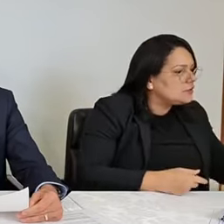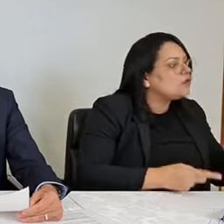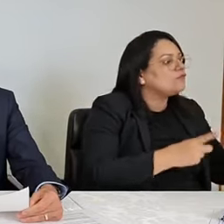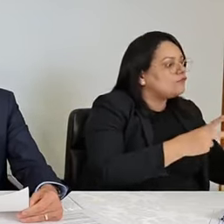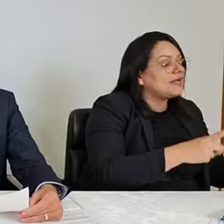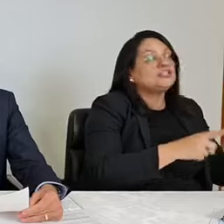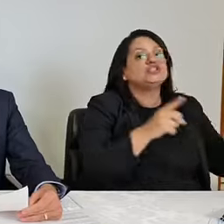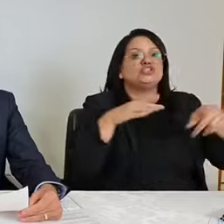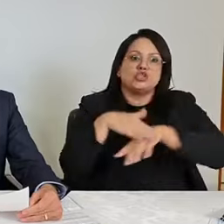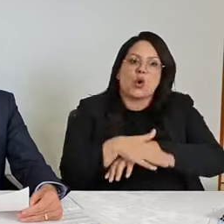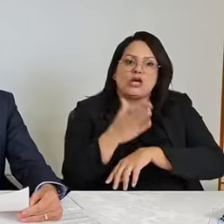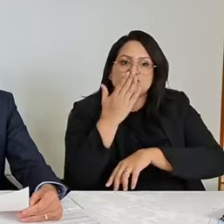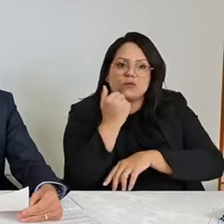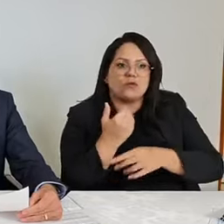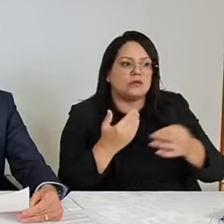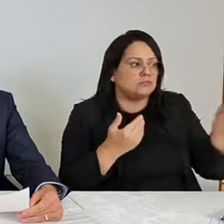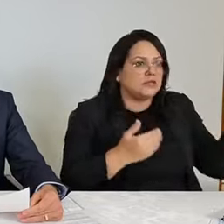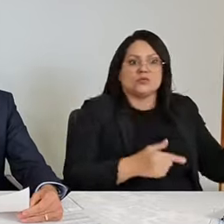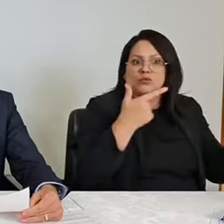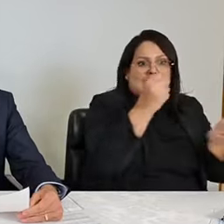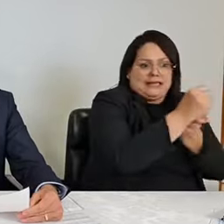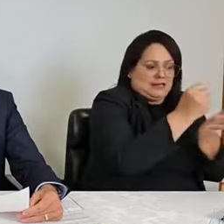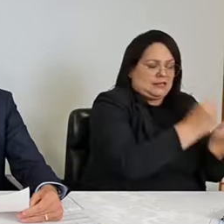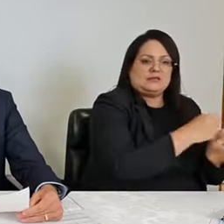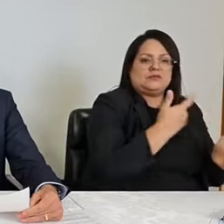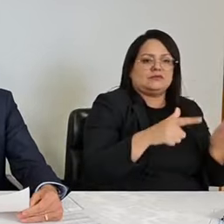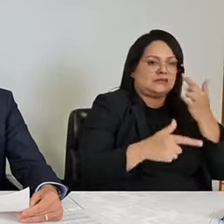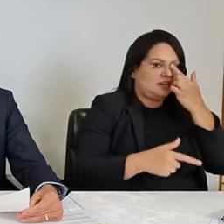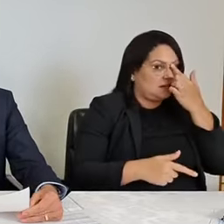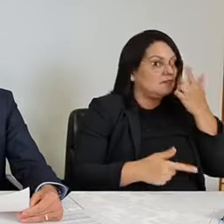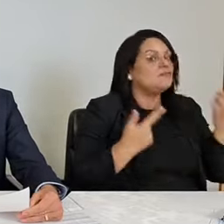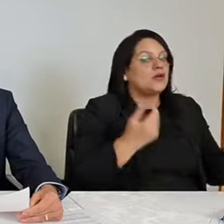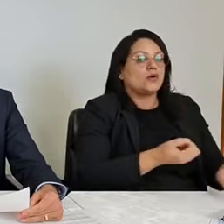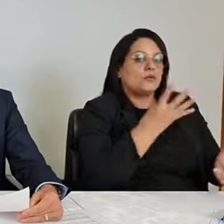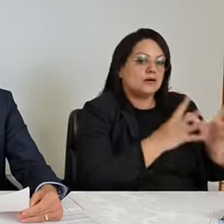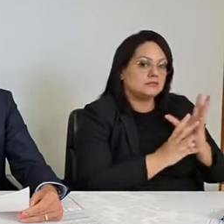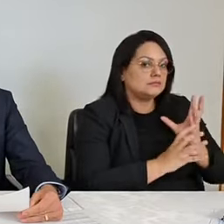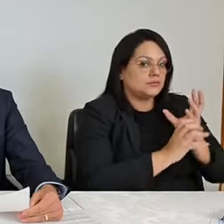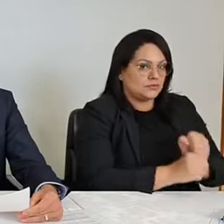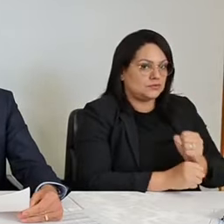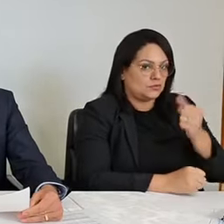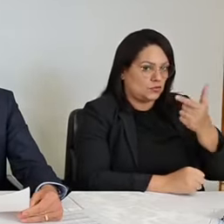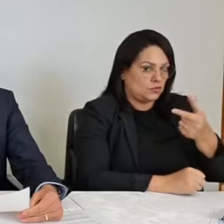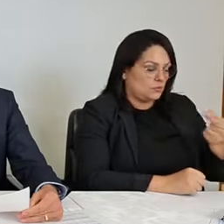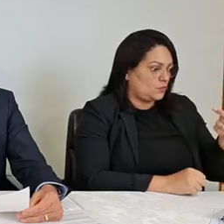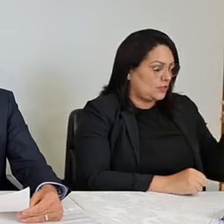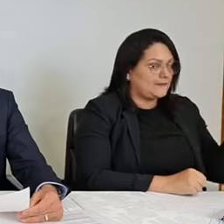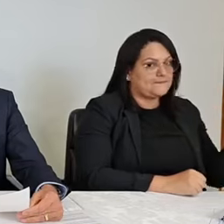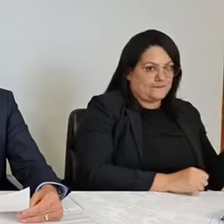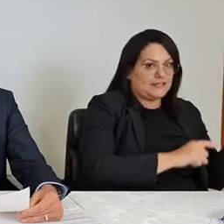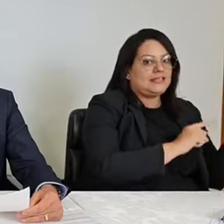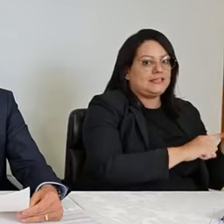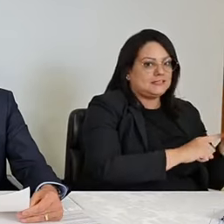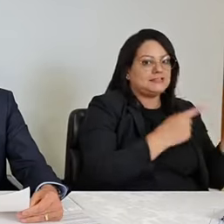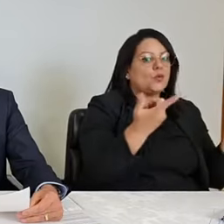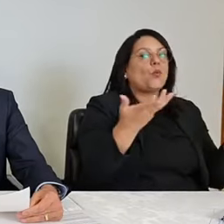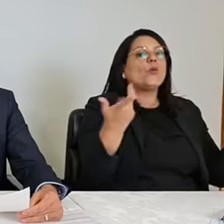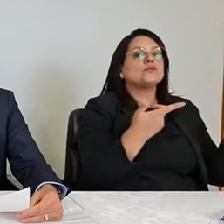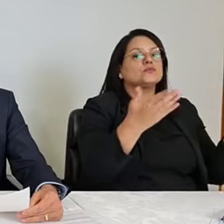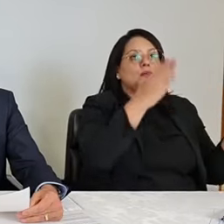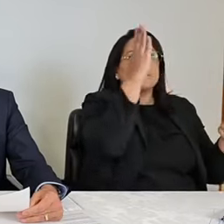auxílio emergencial. E deixe bem claro, atualizamos os números, né? O gasto em 2020 com auxílio